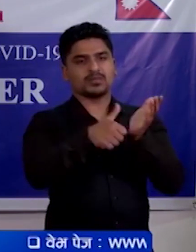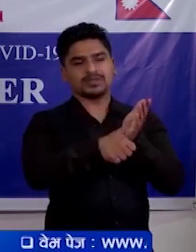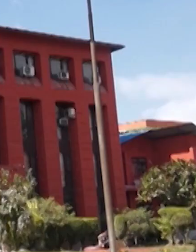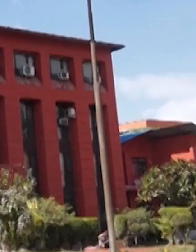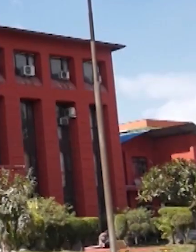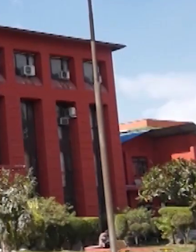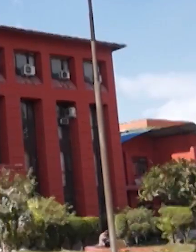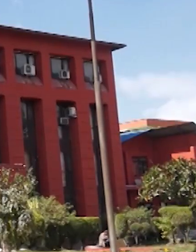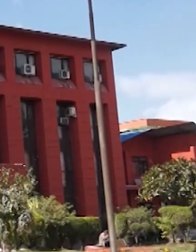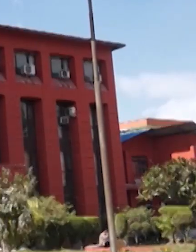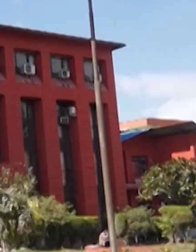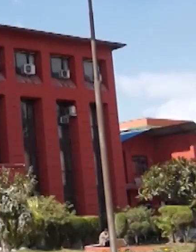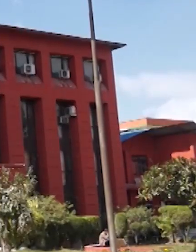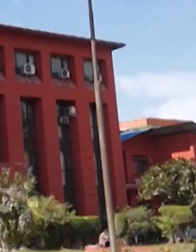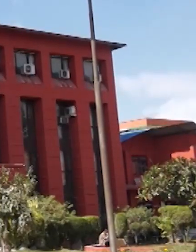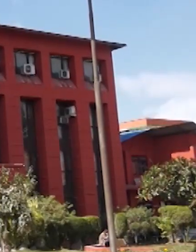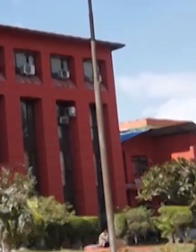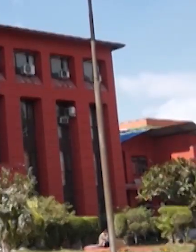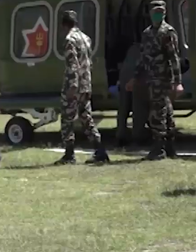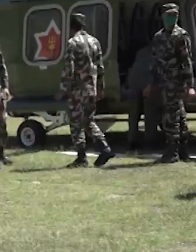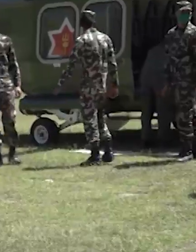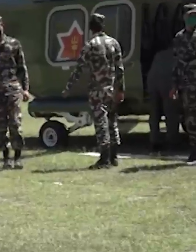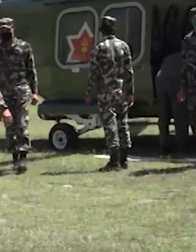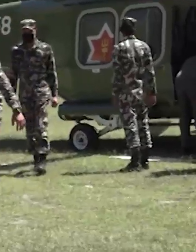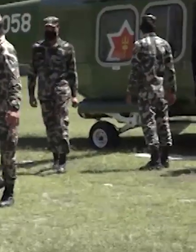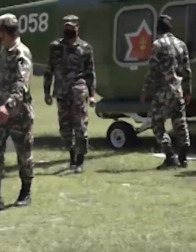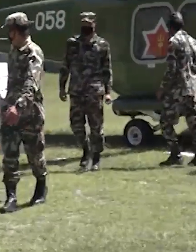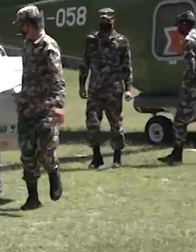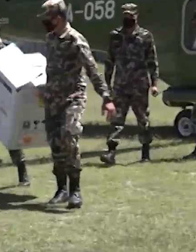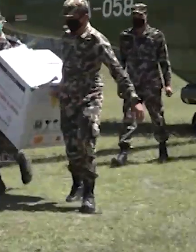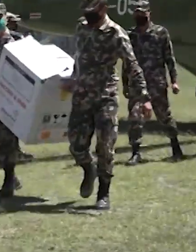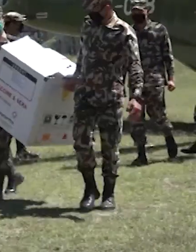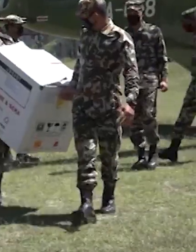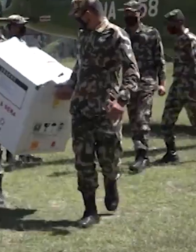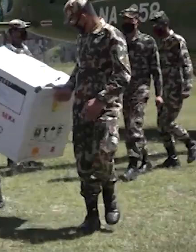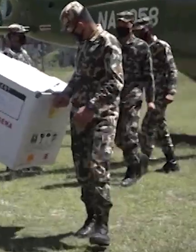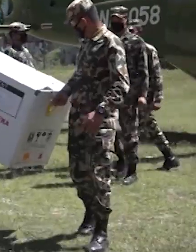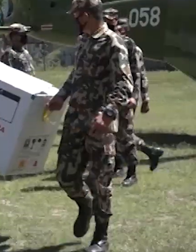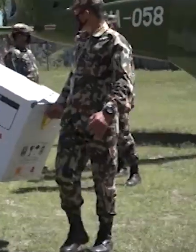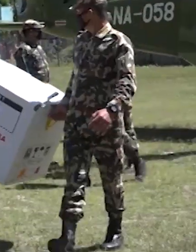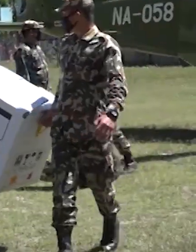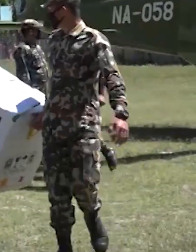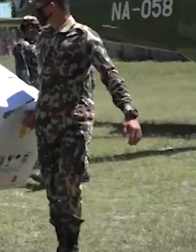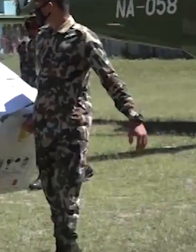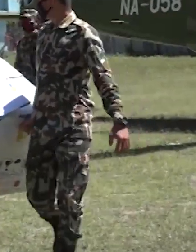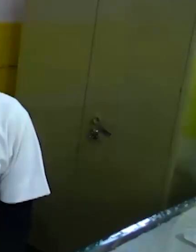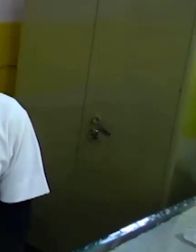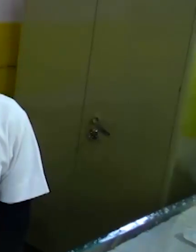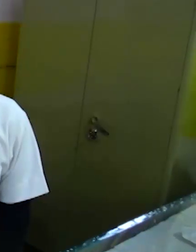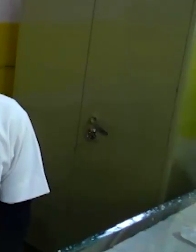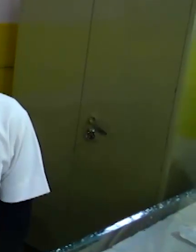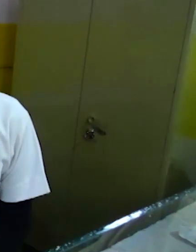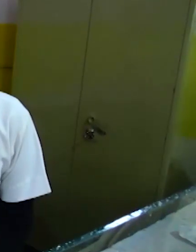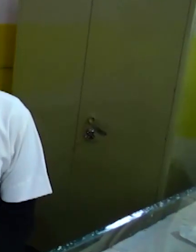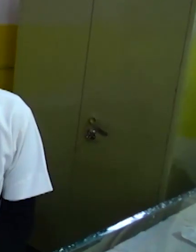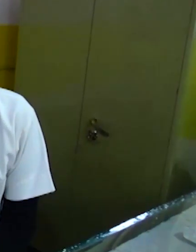बढाइरहेका छौँ। मन्त्रालयका अनुसार प्रत्येक दिन 700-800 भन्दा बढीको परीक्षण भइरहेको तर नयाँ संक्रमण फेला नपरेको हो।